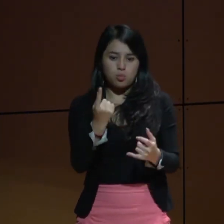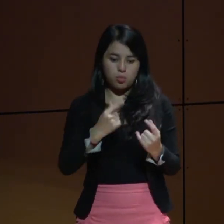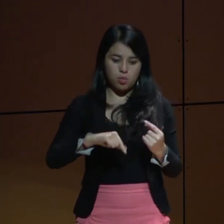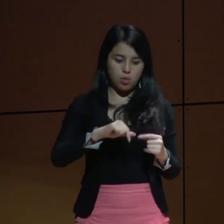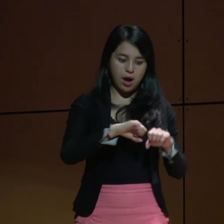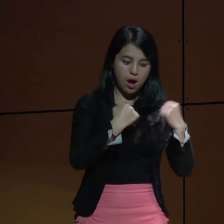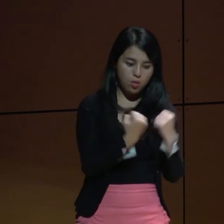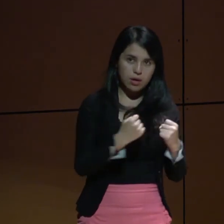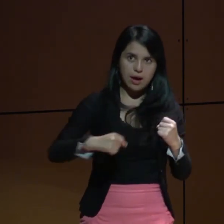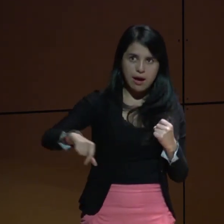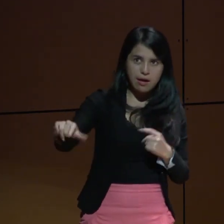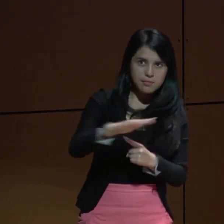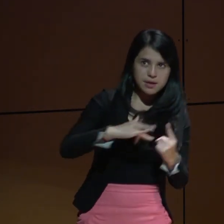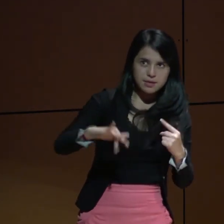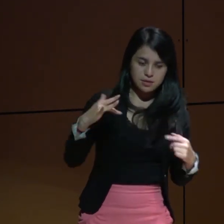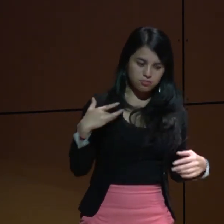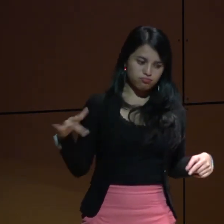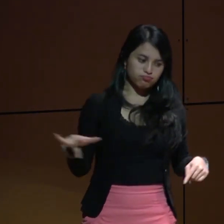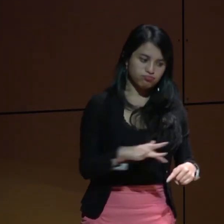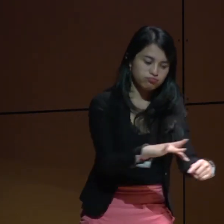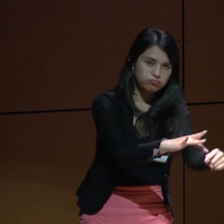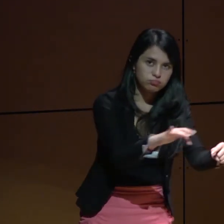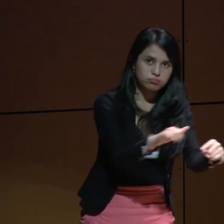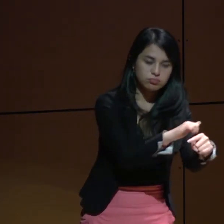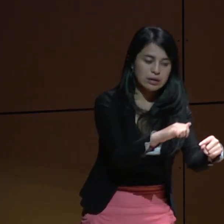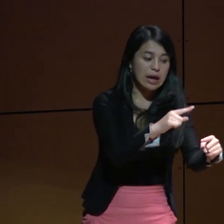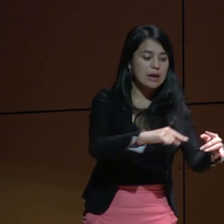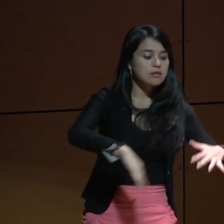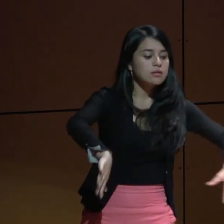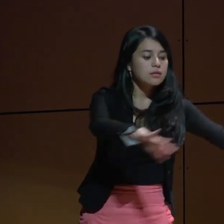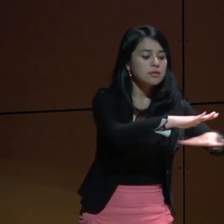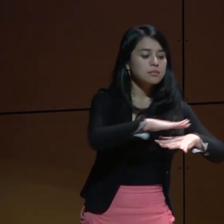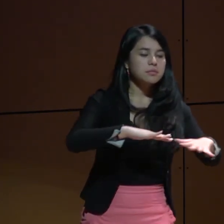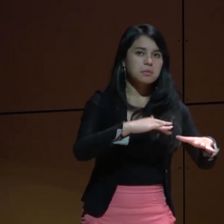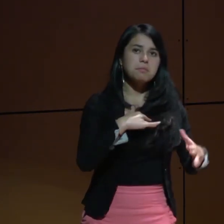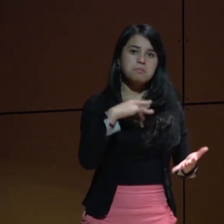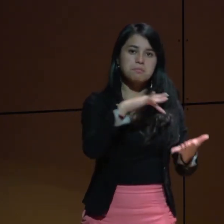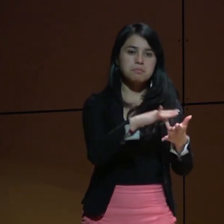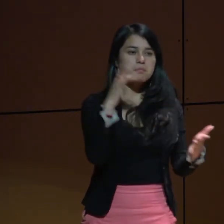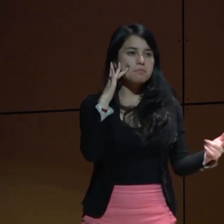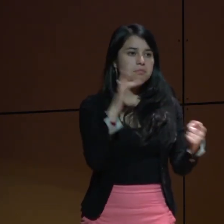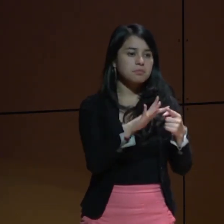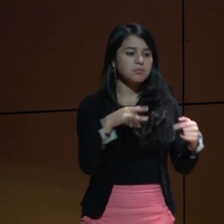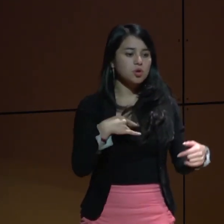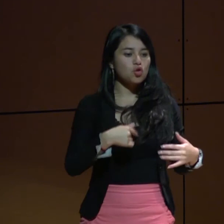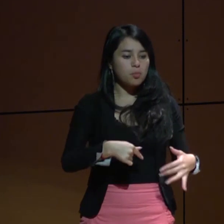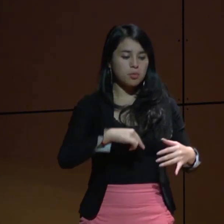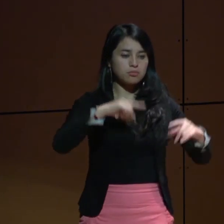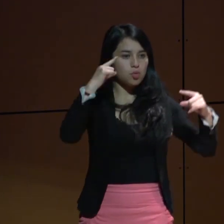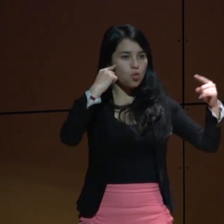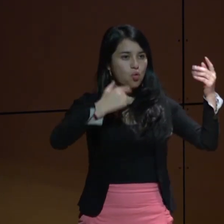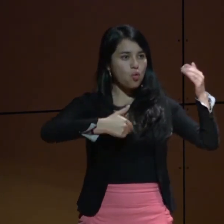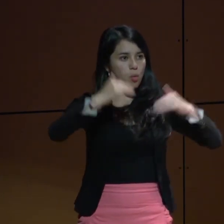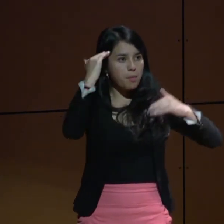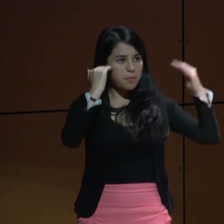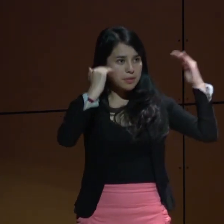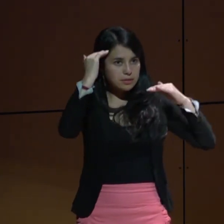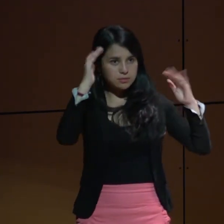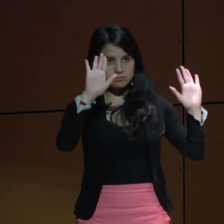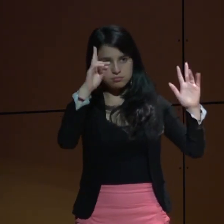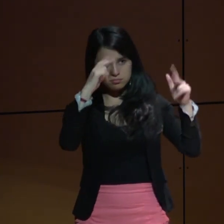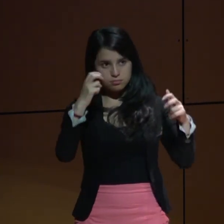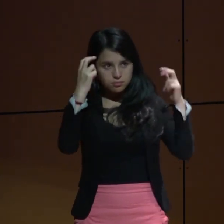aulas y las escuelas que sean propicios para la puesta en marcha de las competencias